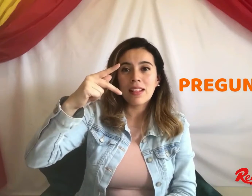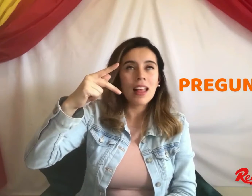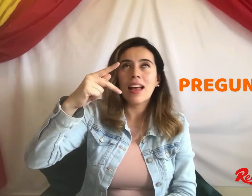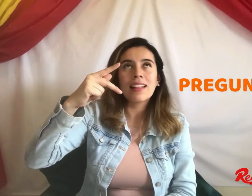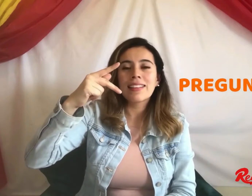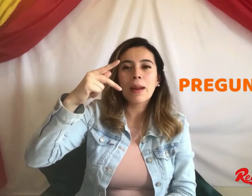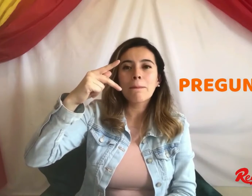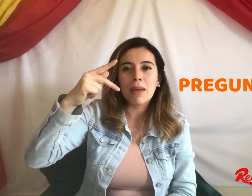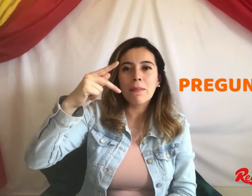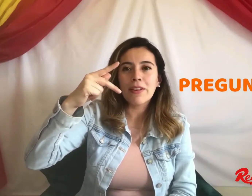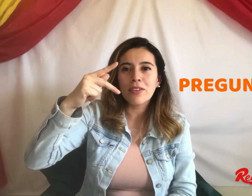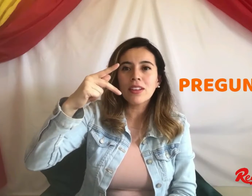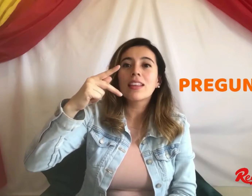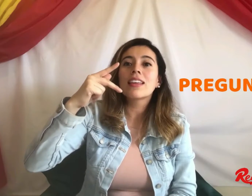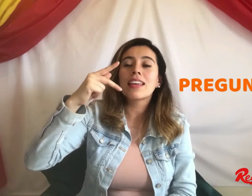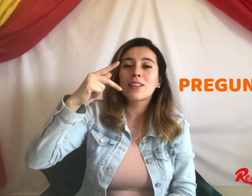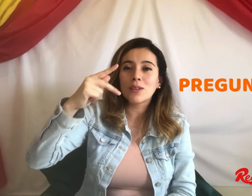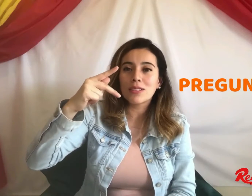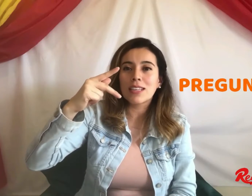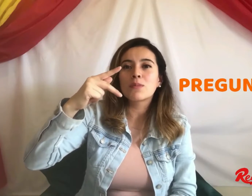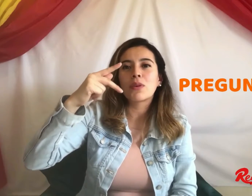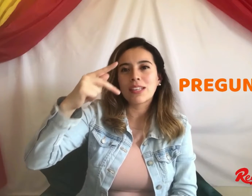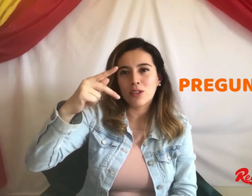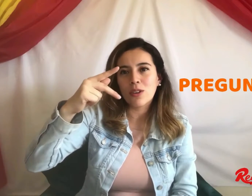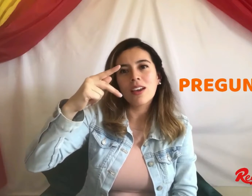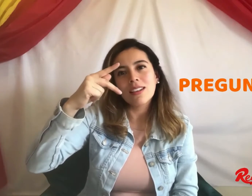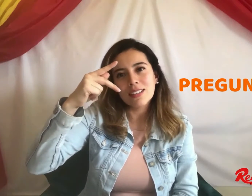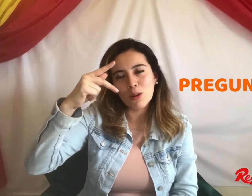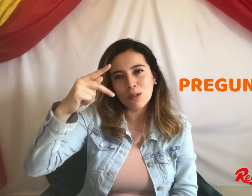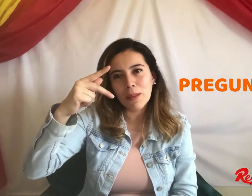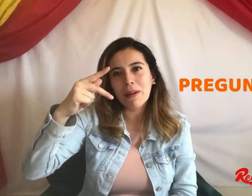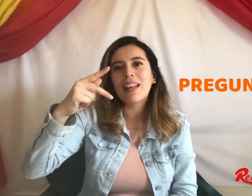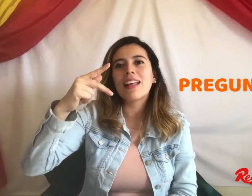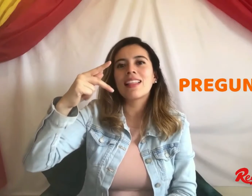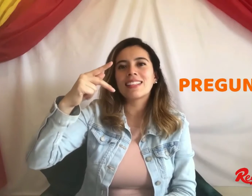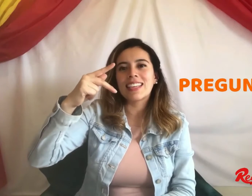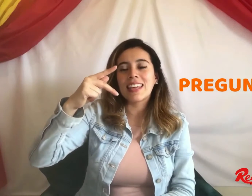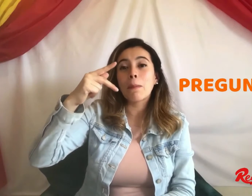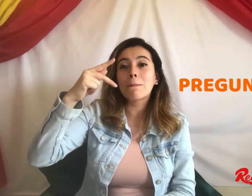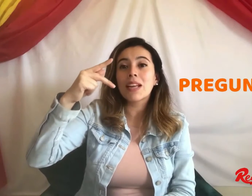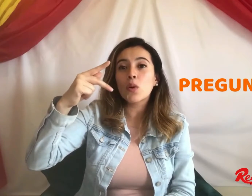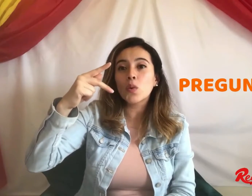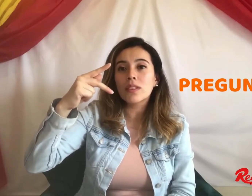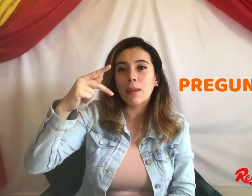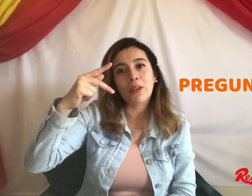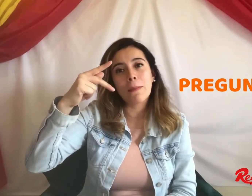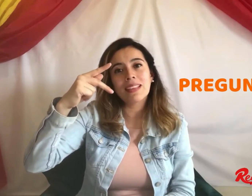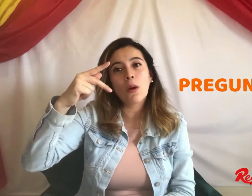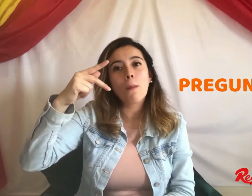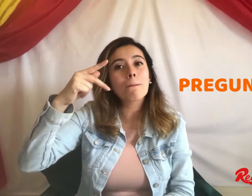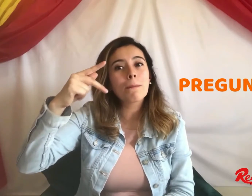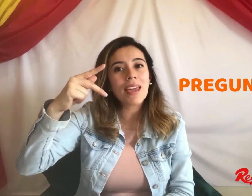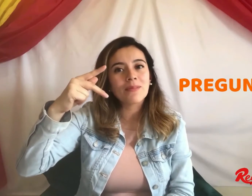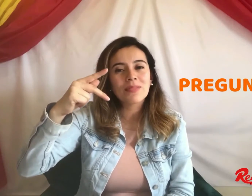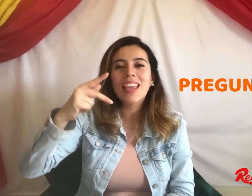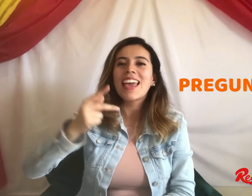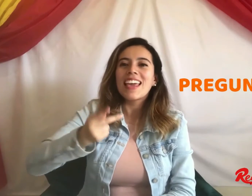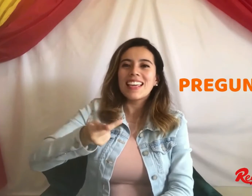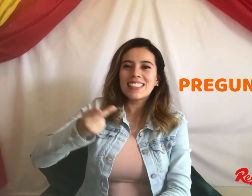la letra P, perdón, y entonces por eso se usa para la seña de pregunta, porque empieza con P. Y se